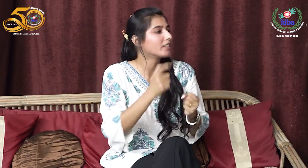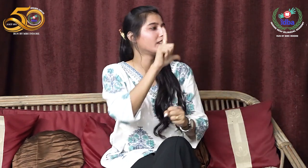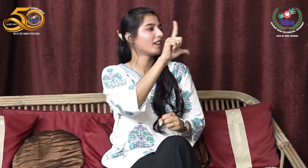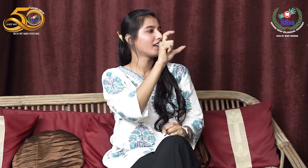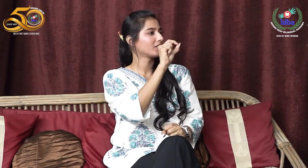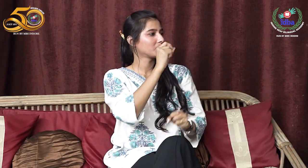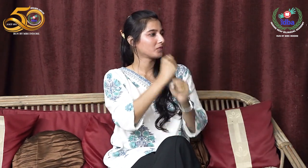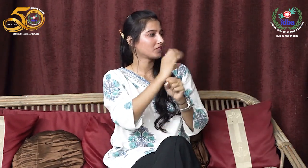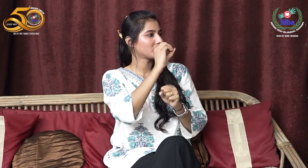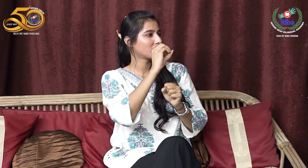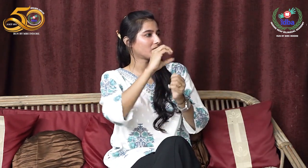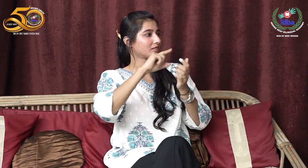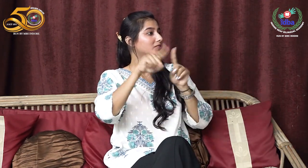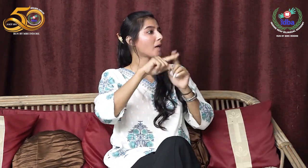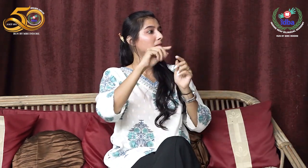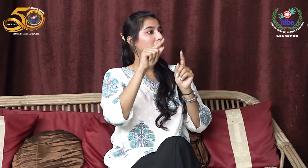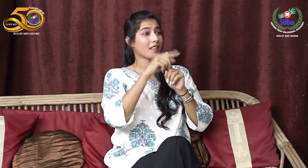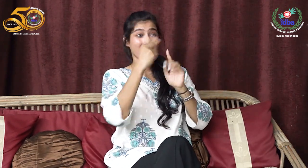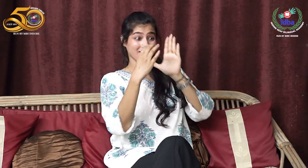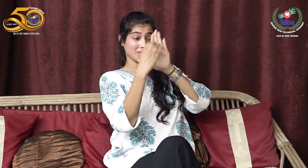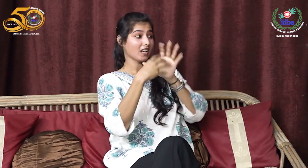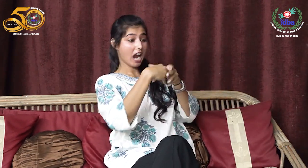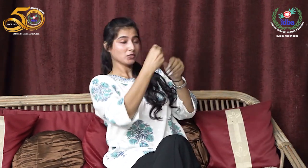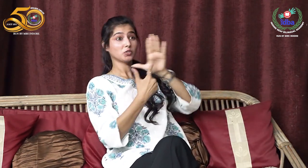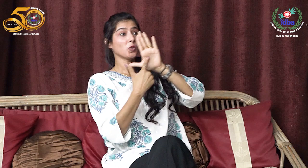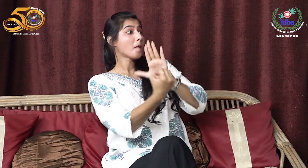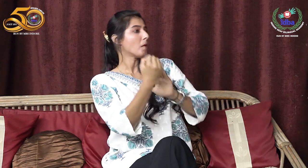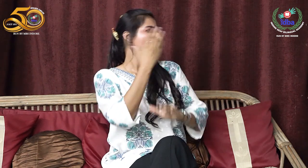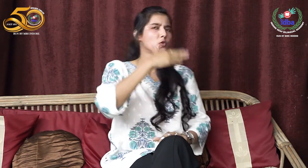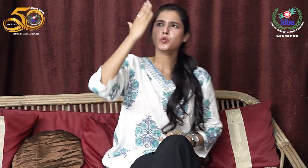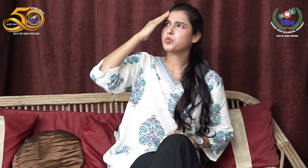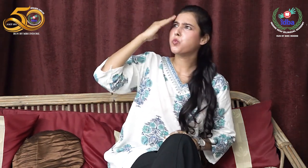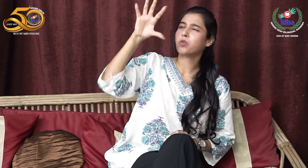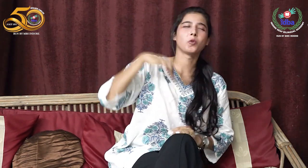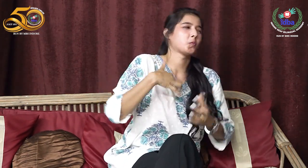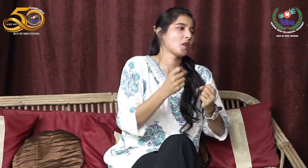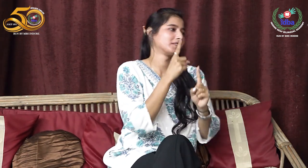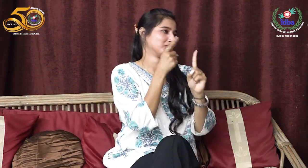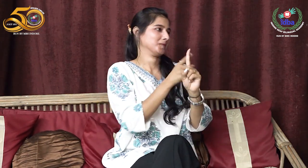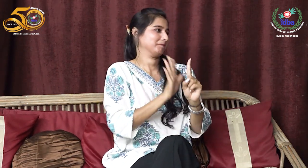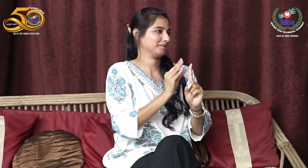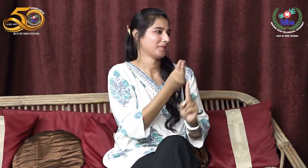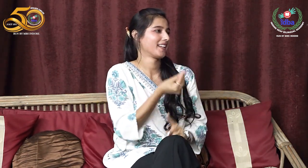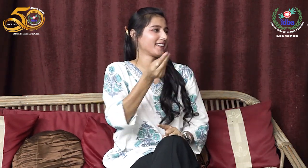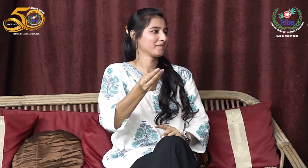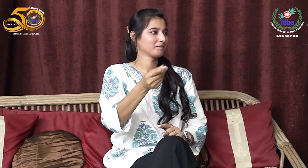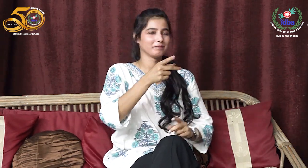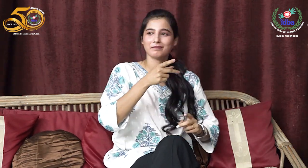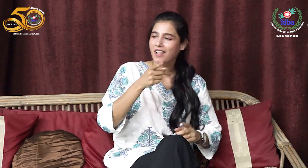गली में जाना पड़ता है। तो आई वांट कि या तो एक कोई लोगो हो या जो बाहर से कोई लोगो हो जो देख के लोग पहचान जाए कि स्कूल कहाँ